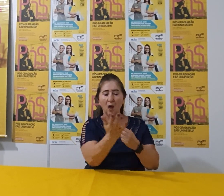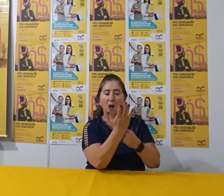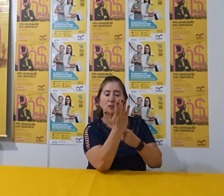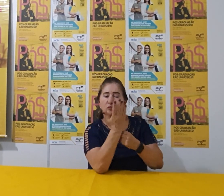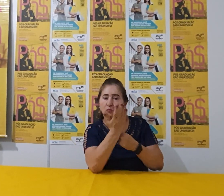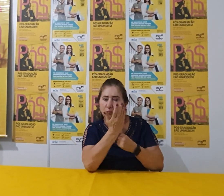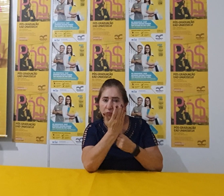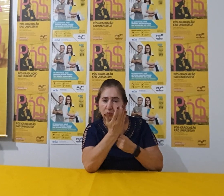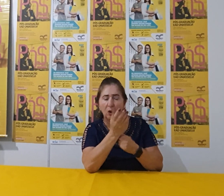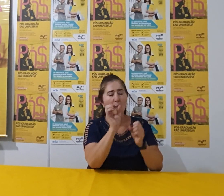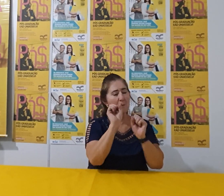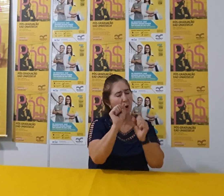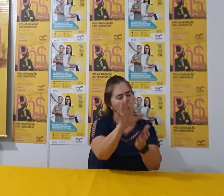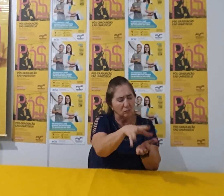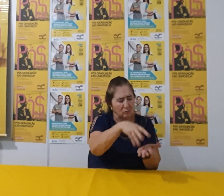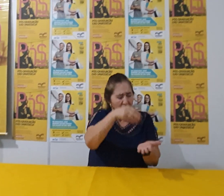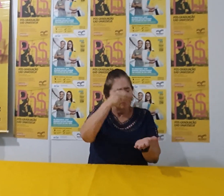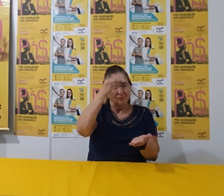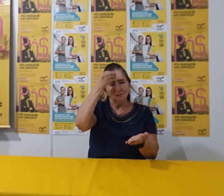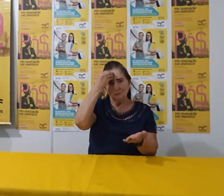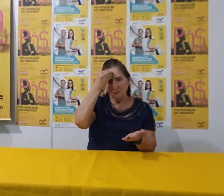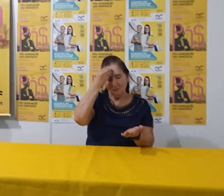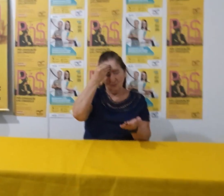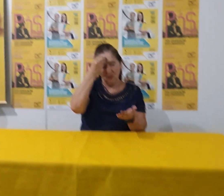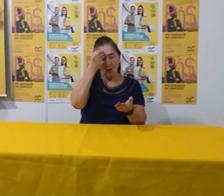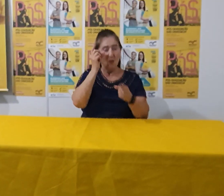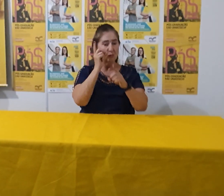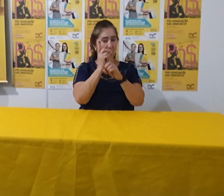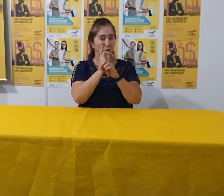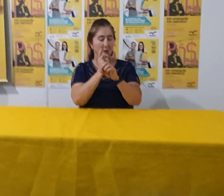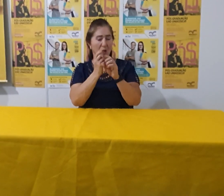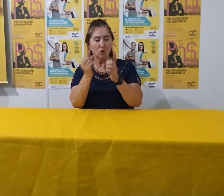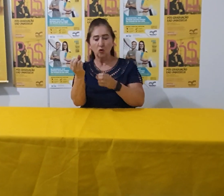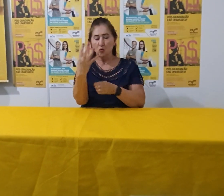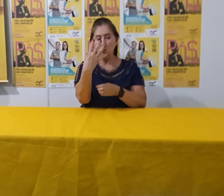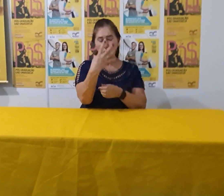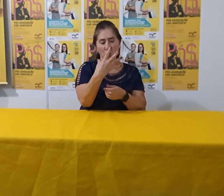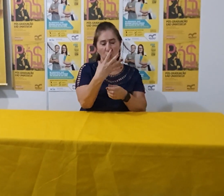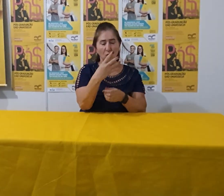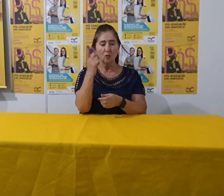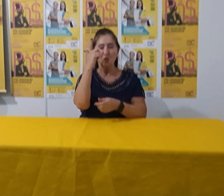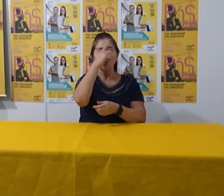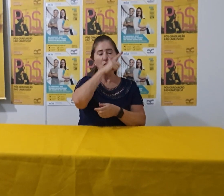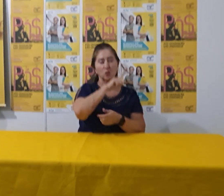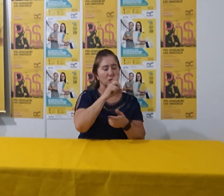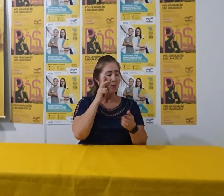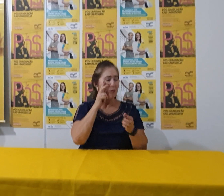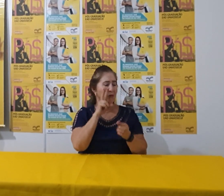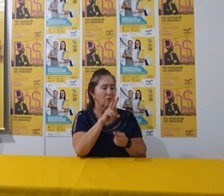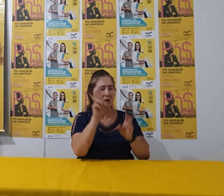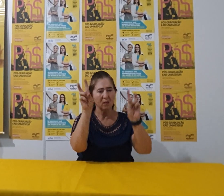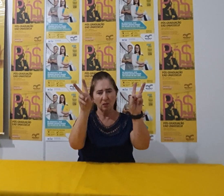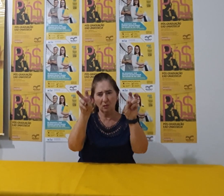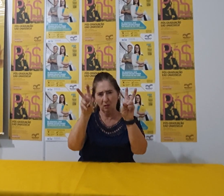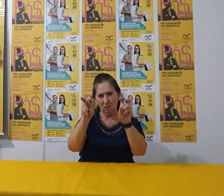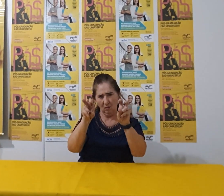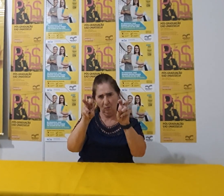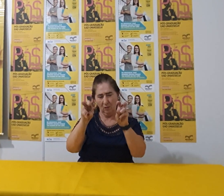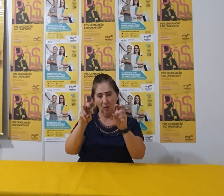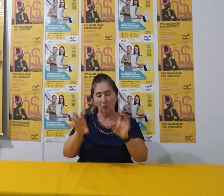que possibilitam encontrar novos olhares sobre o tema. Na segunda sessão,